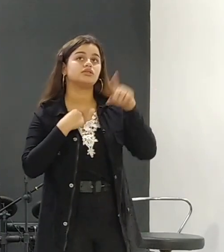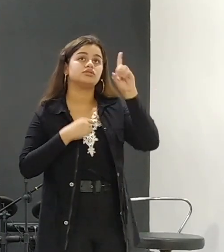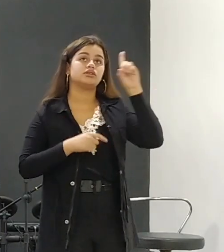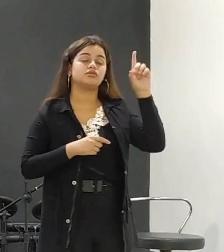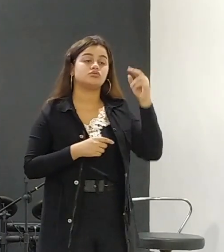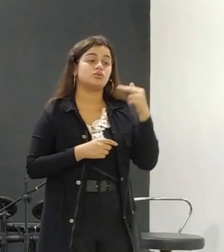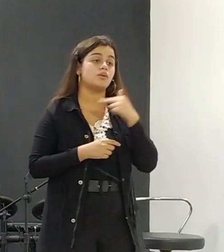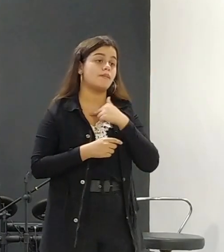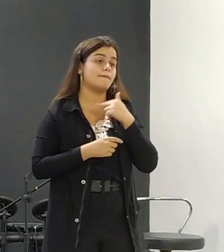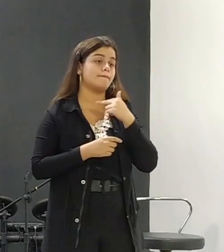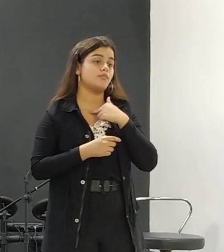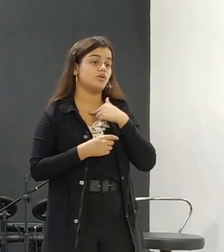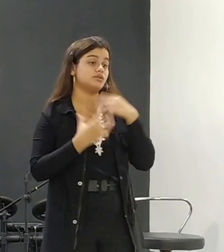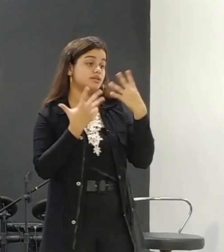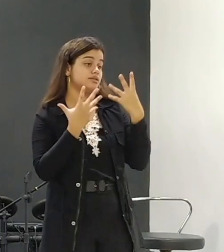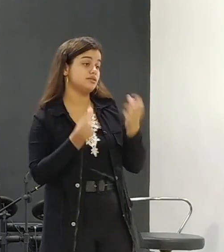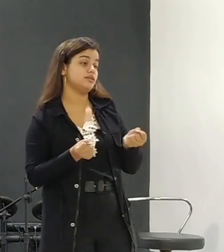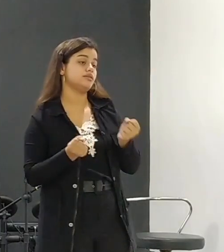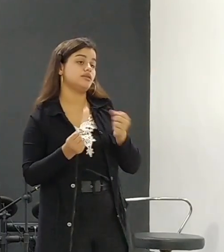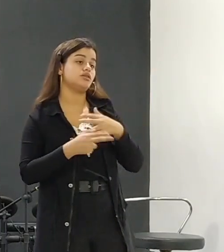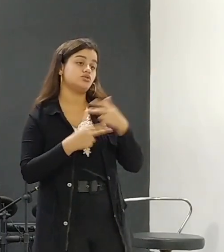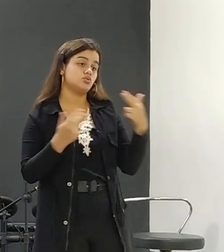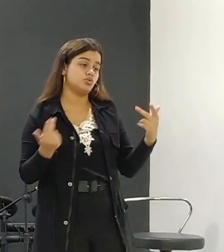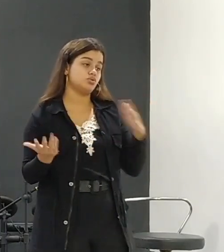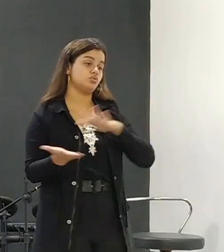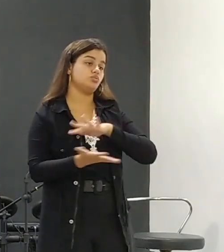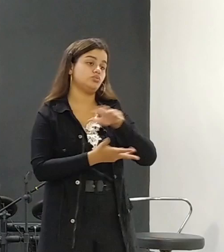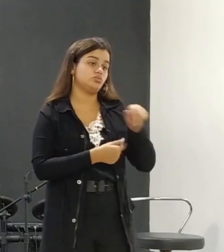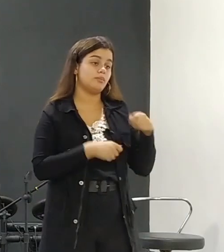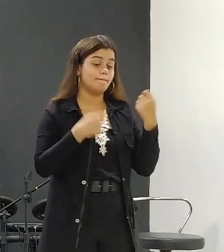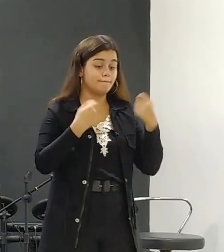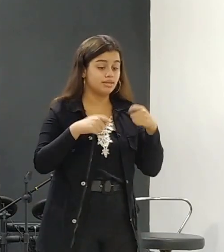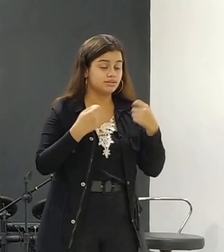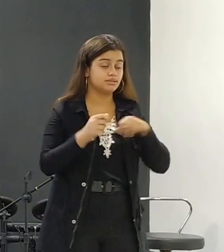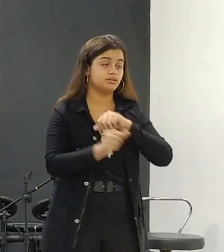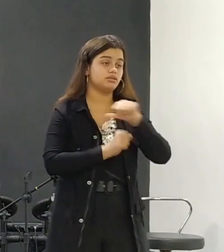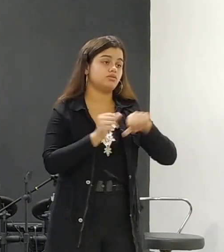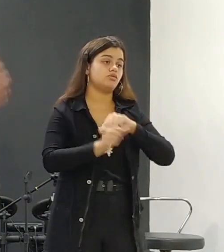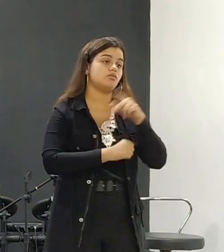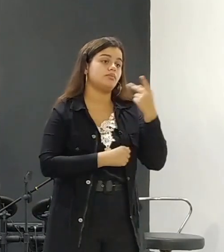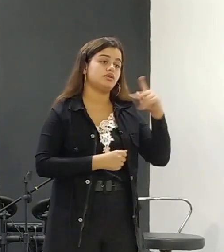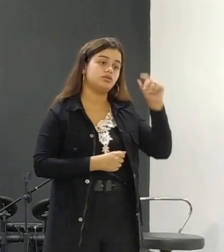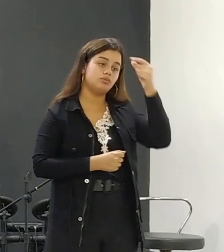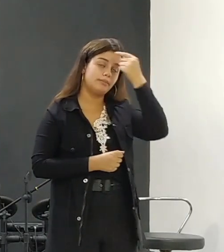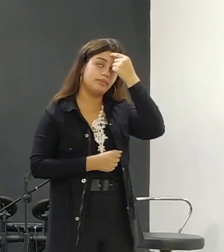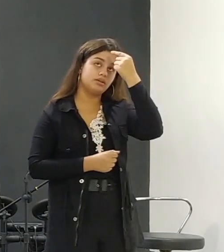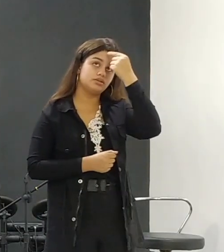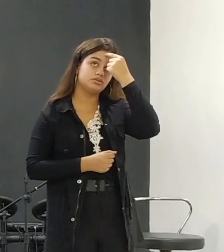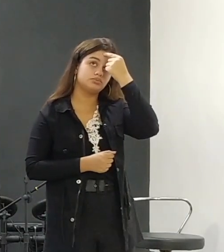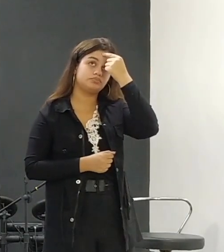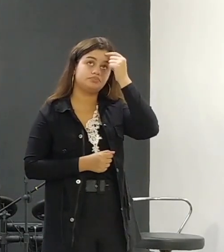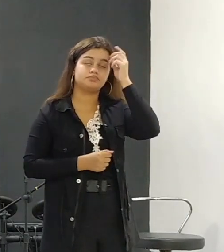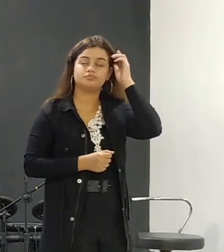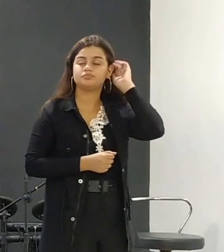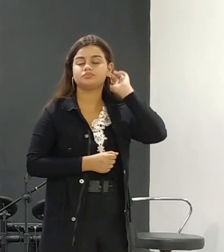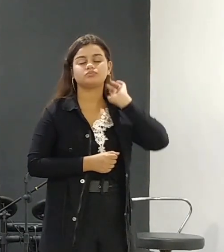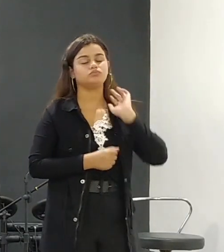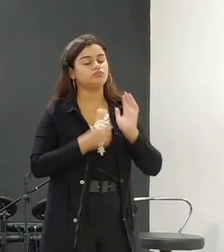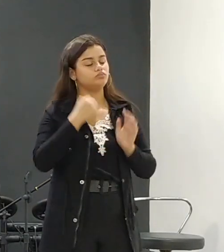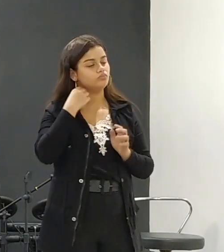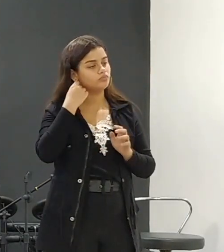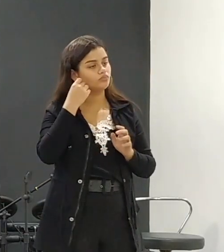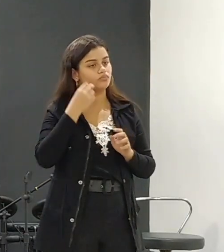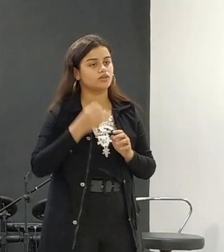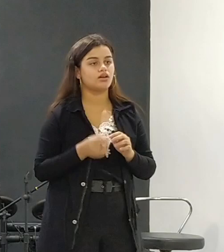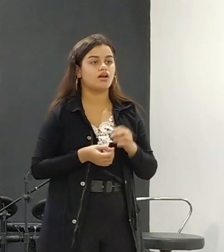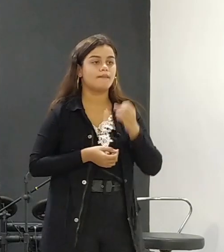pode se conformar com esse mundo. Você tem que renovar a sua mente, o Aí então, a